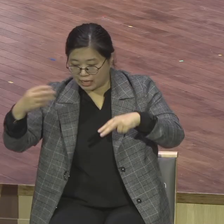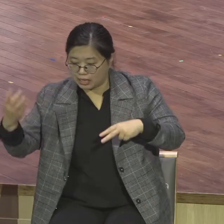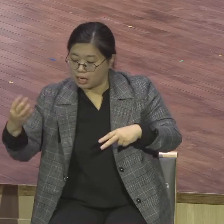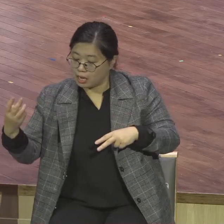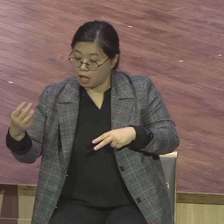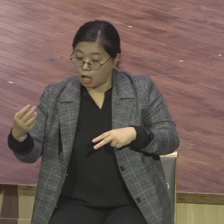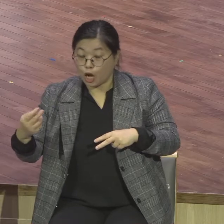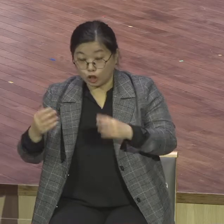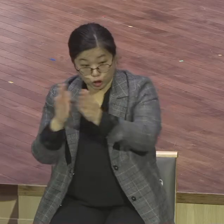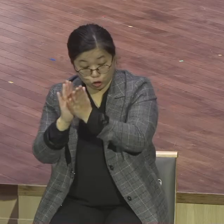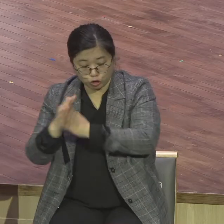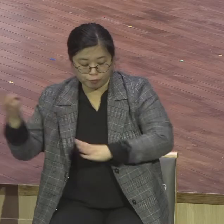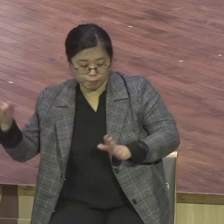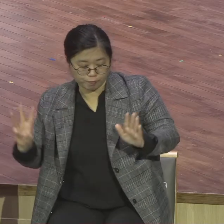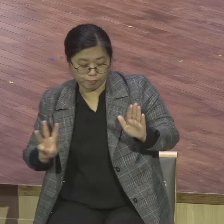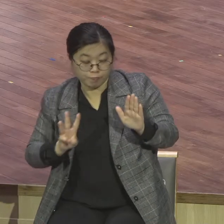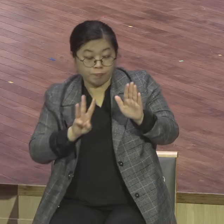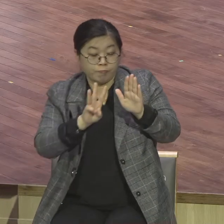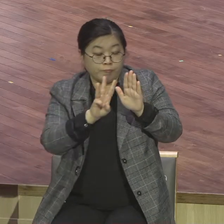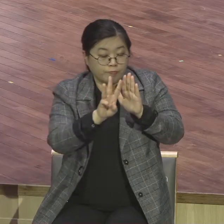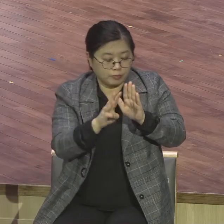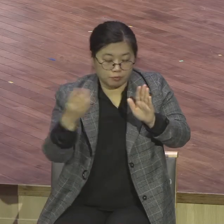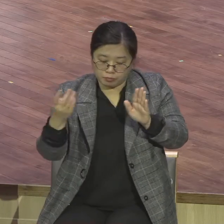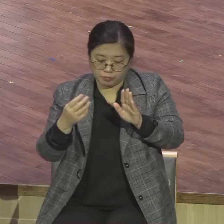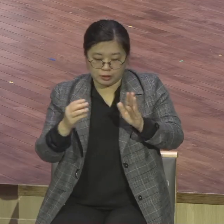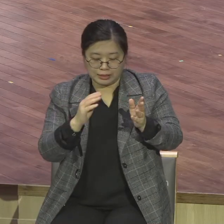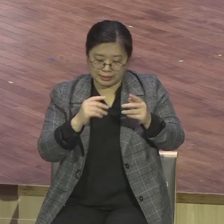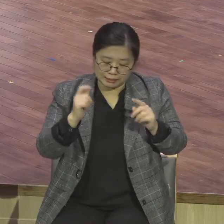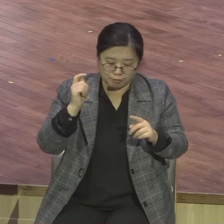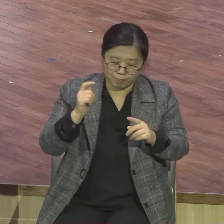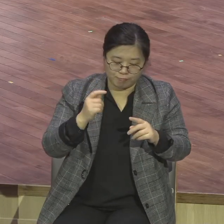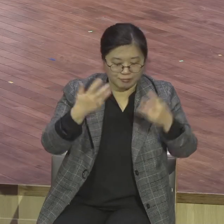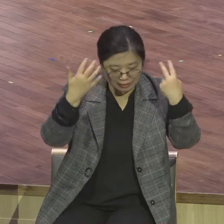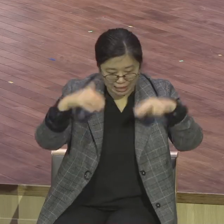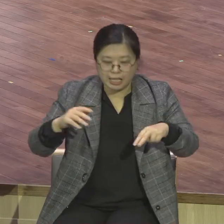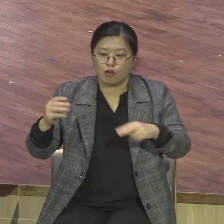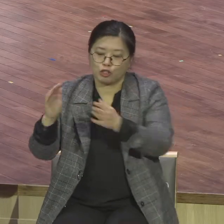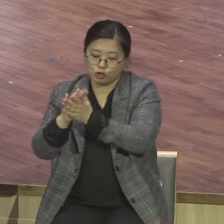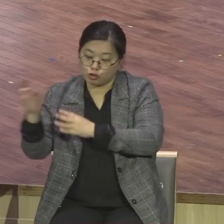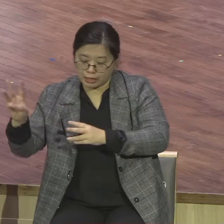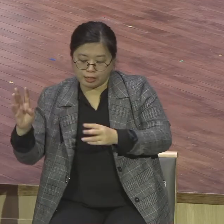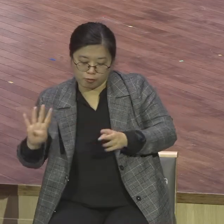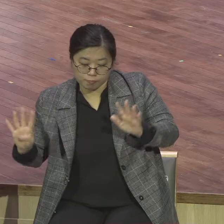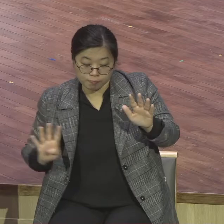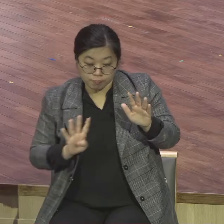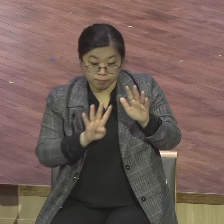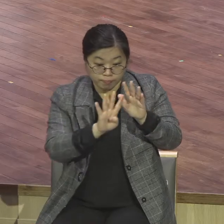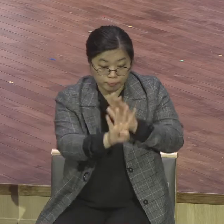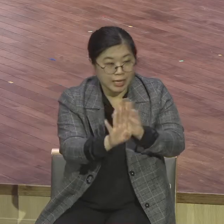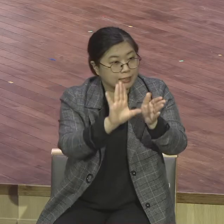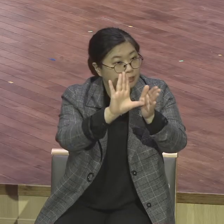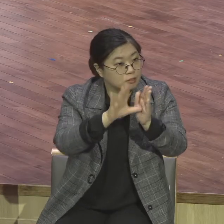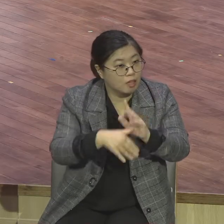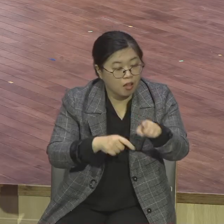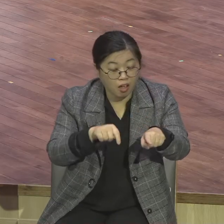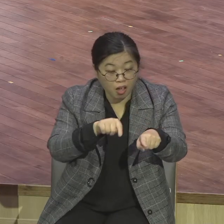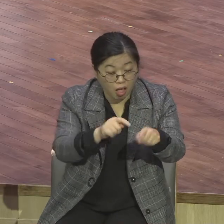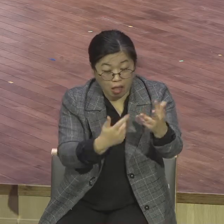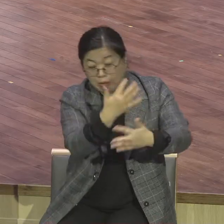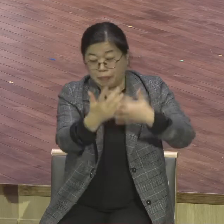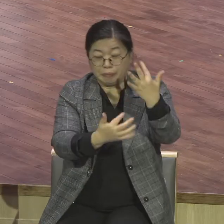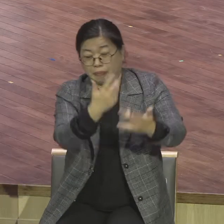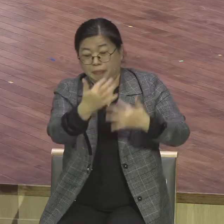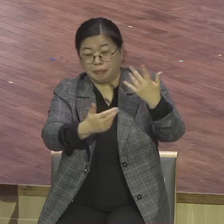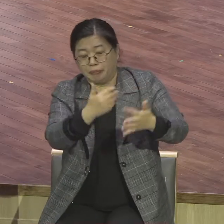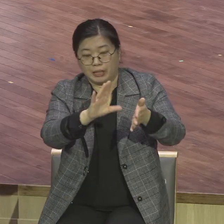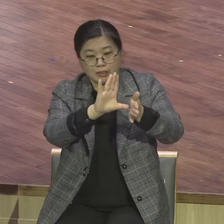그러니까 두려워할 것도 없고 걱정할 것도 없고 염려할 것도 없다. 이런 영적 마인드를 예언계 전 성도가